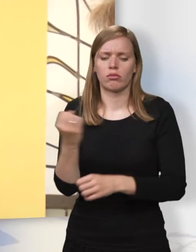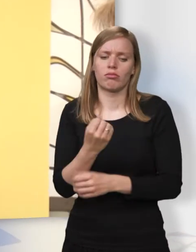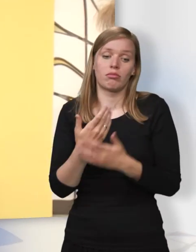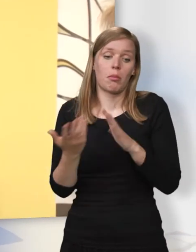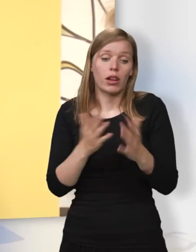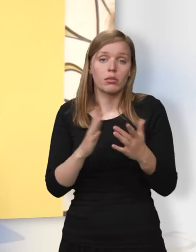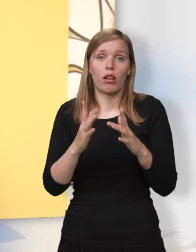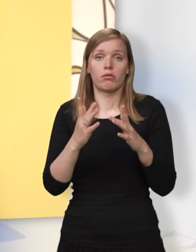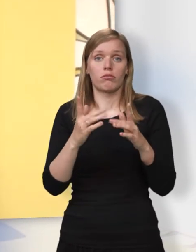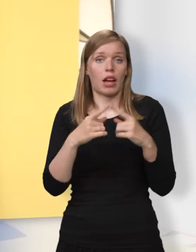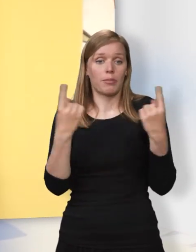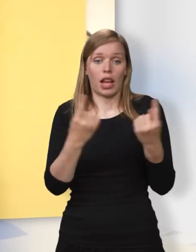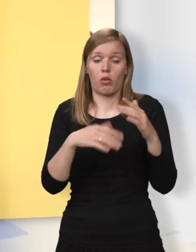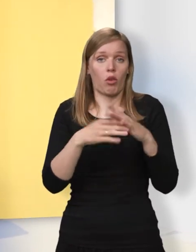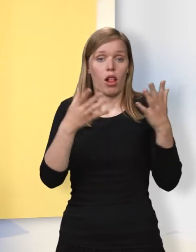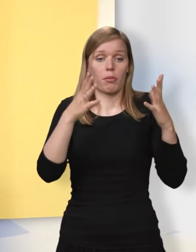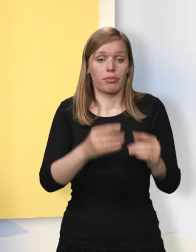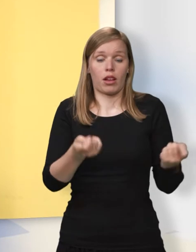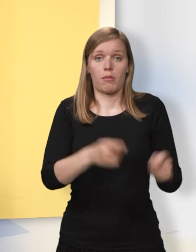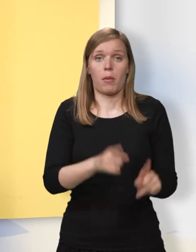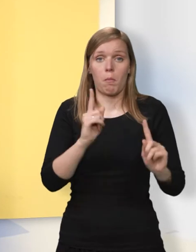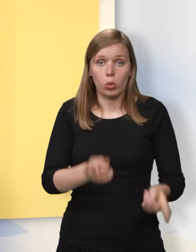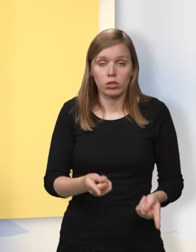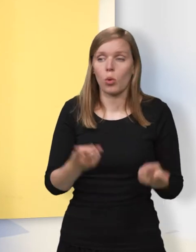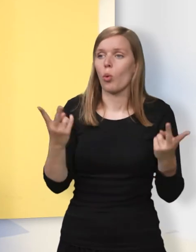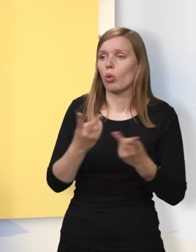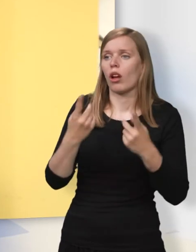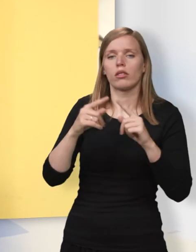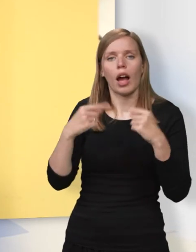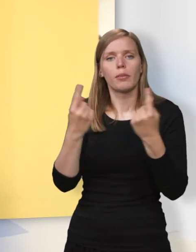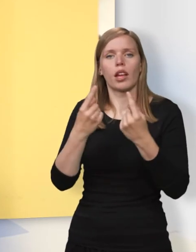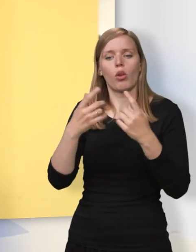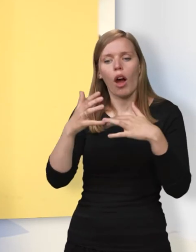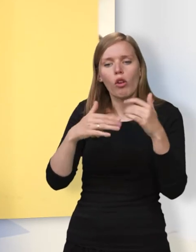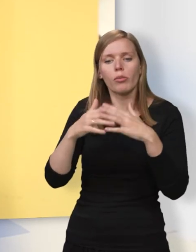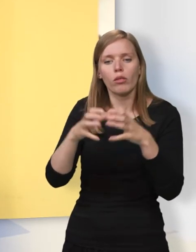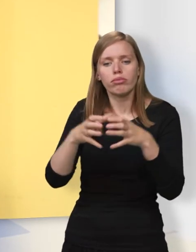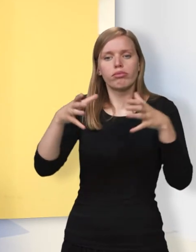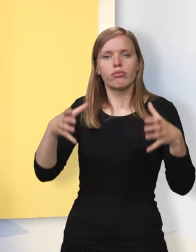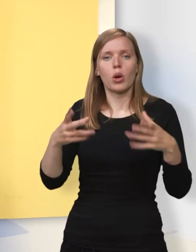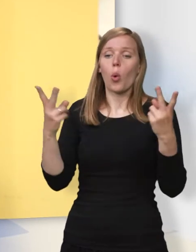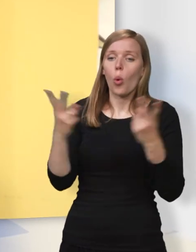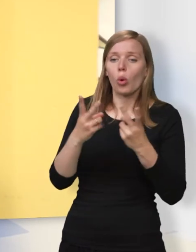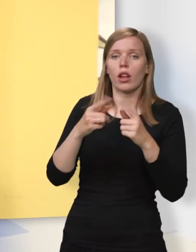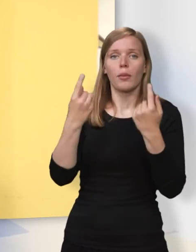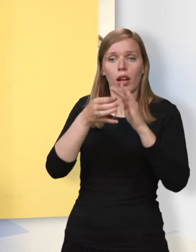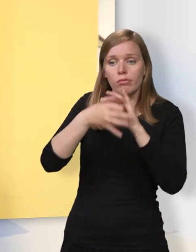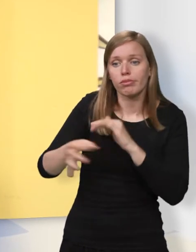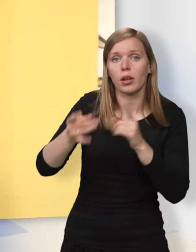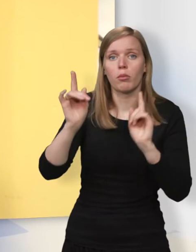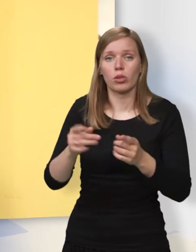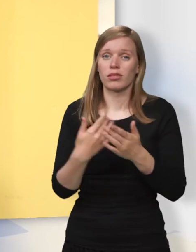im Personal runterzufahren, andere aufzubauen, zu verlagern. Und das heißt für einzelne